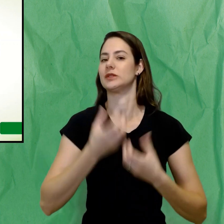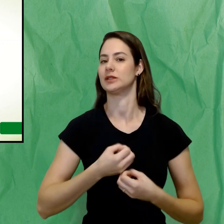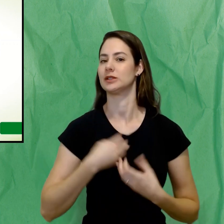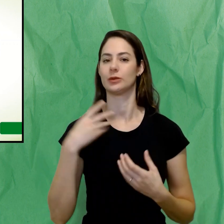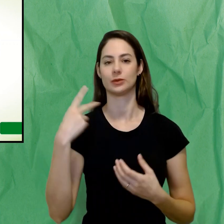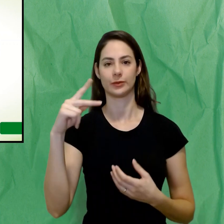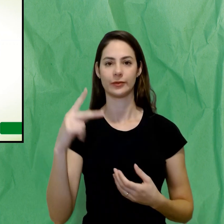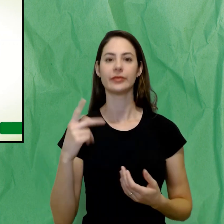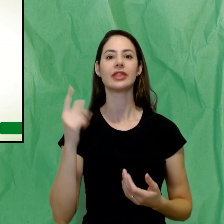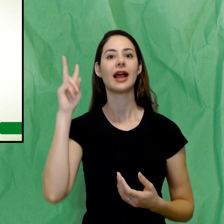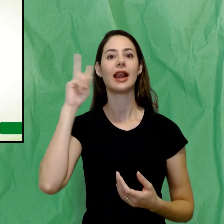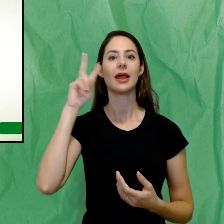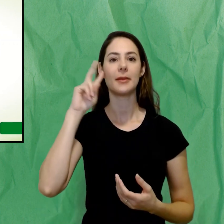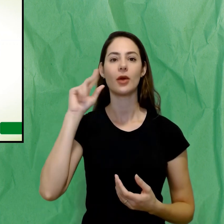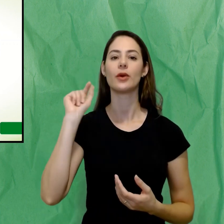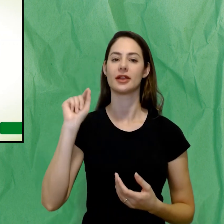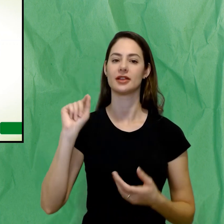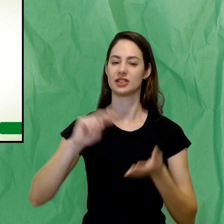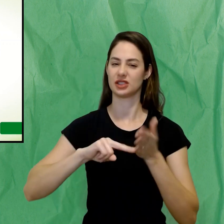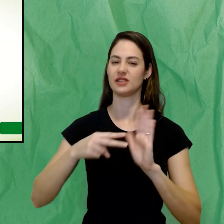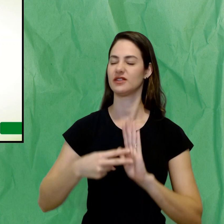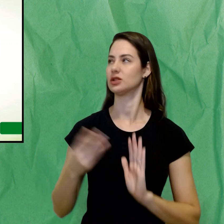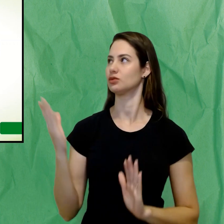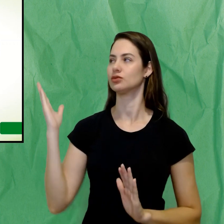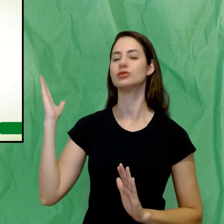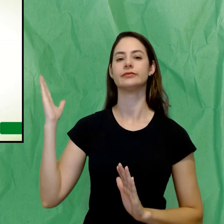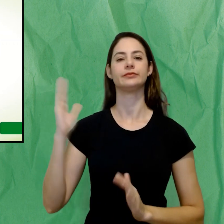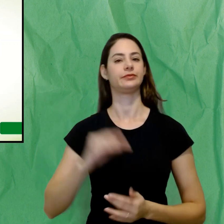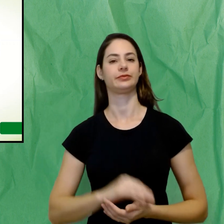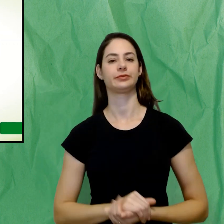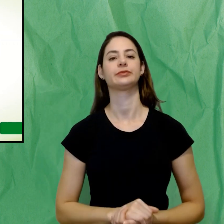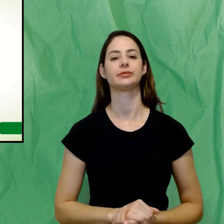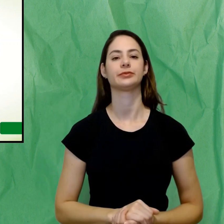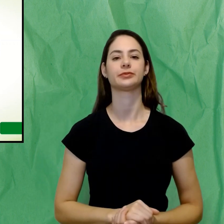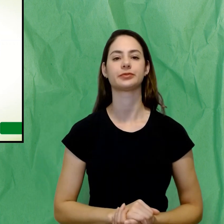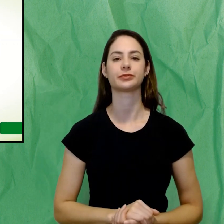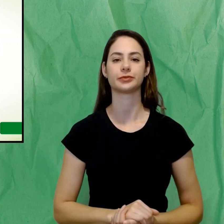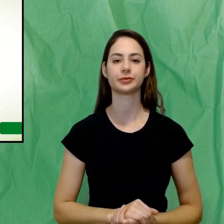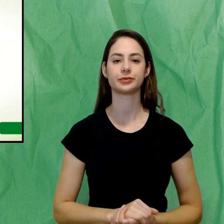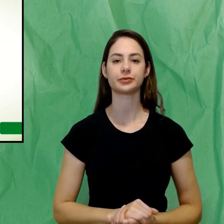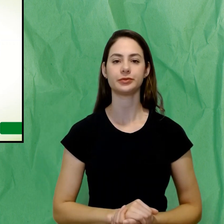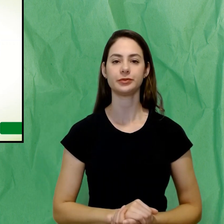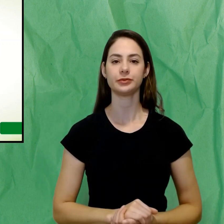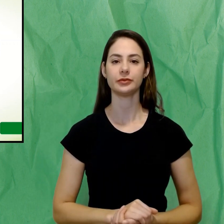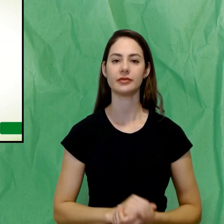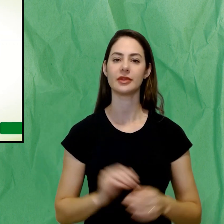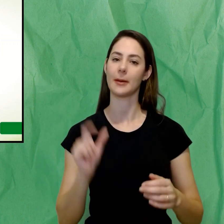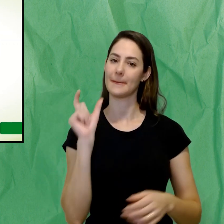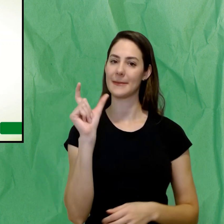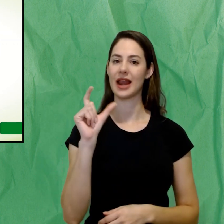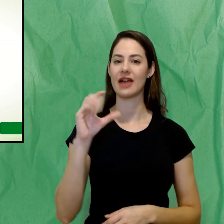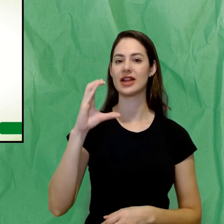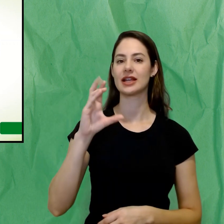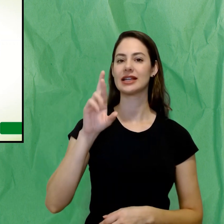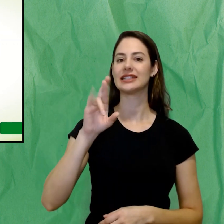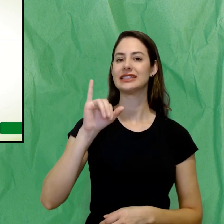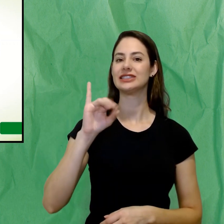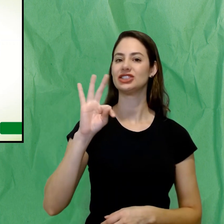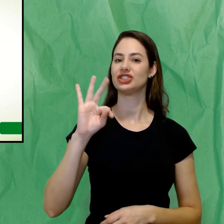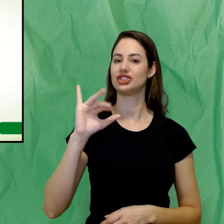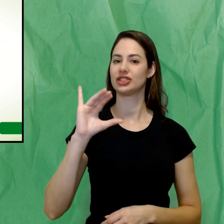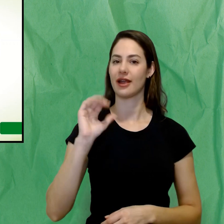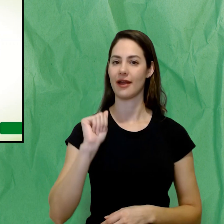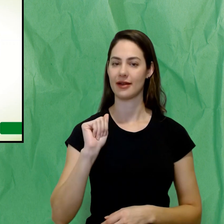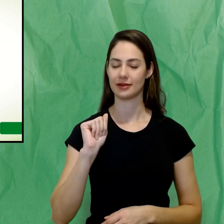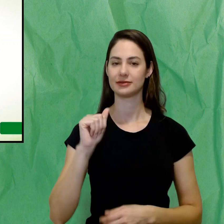importante lembrar nesse conceito todo do Marconi Lacatos que é, o termo crítica na